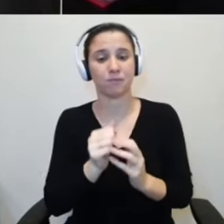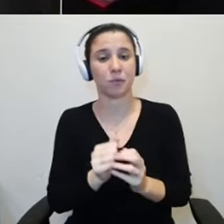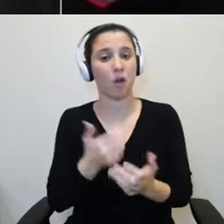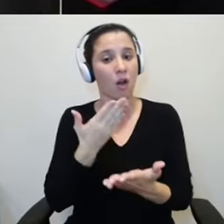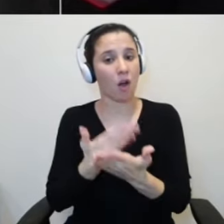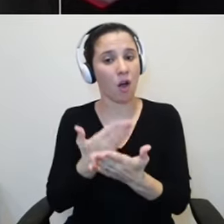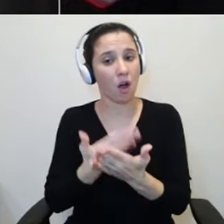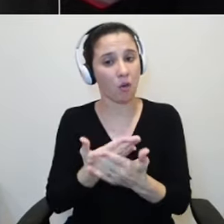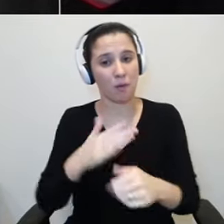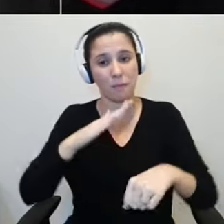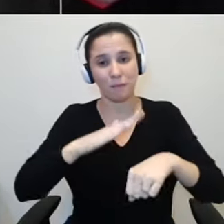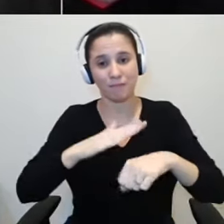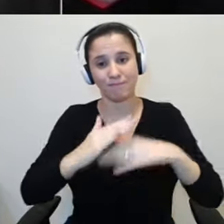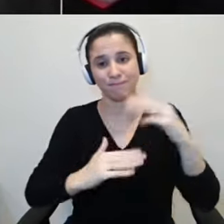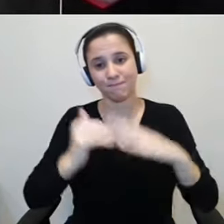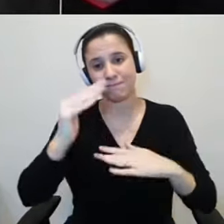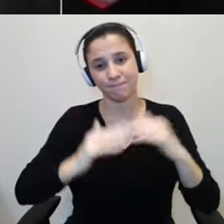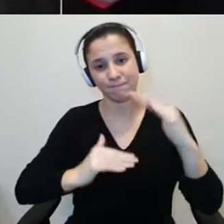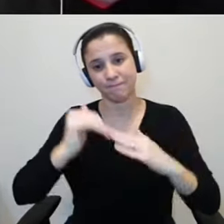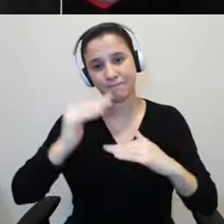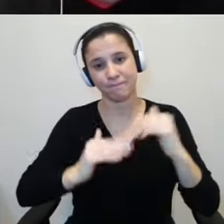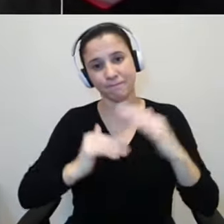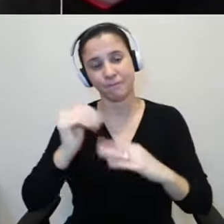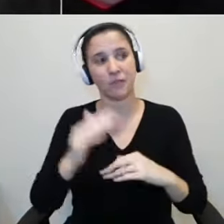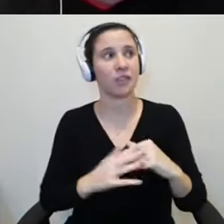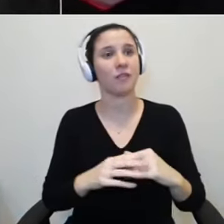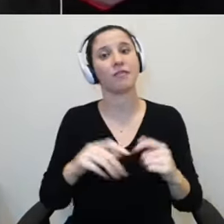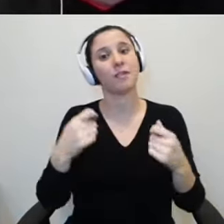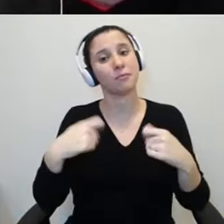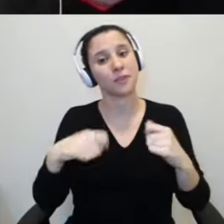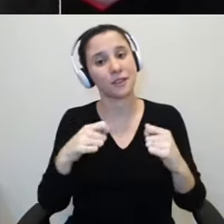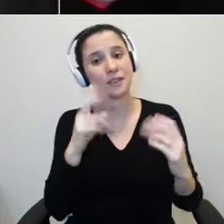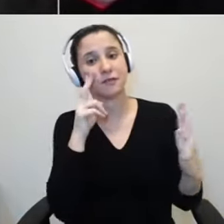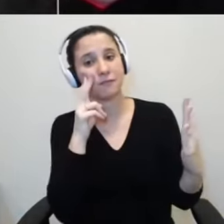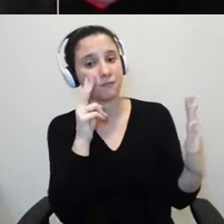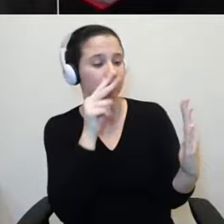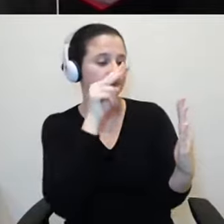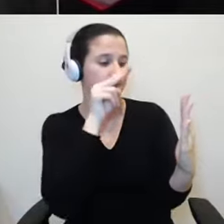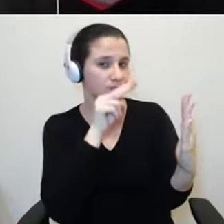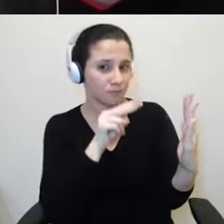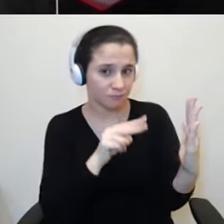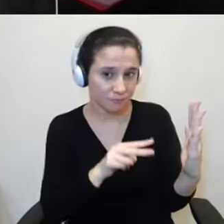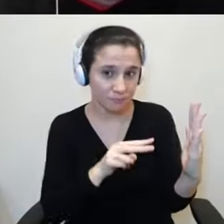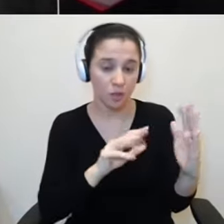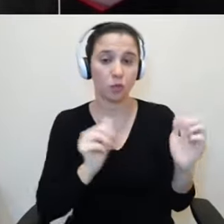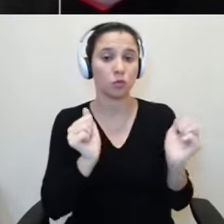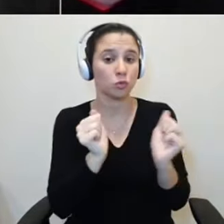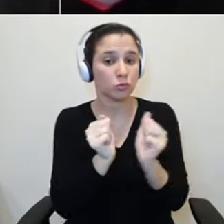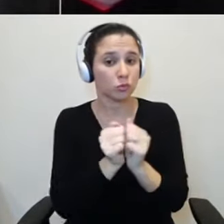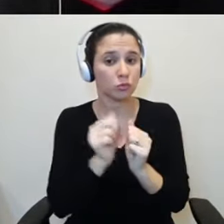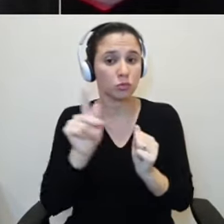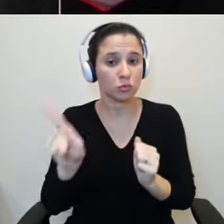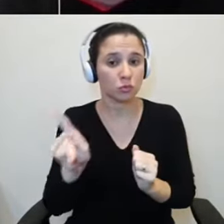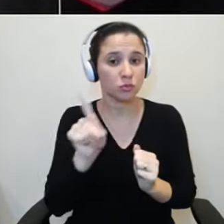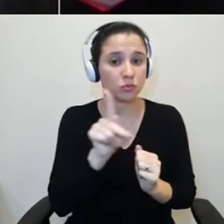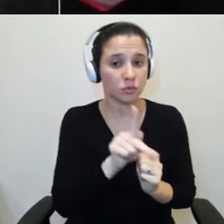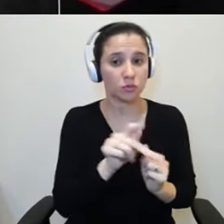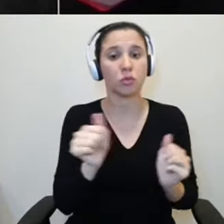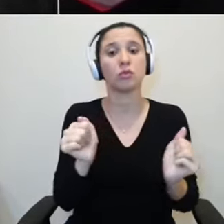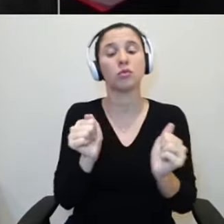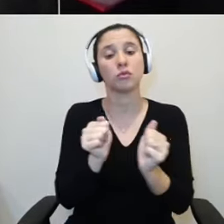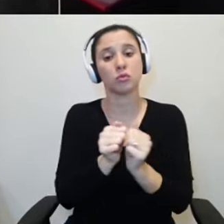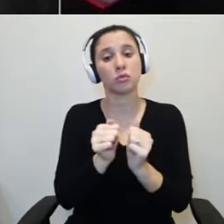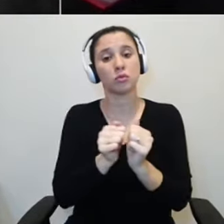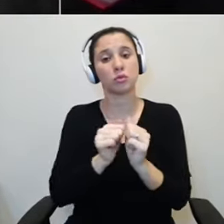vai ter que analisar e justamente junto com os professores, junto com os colegiados de curso, os coordenadores e